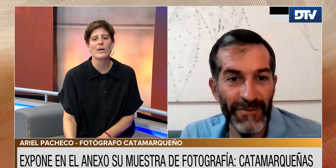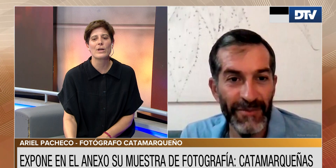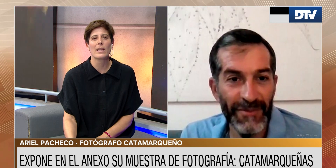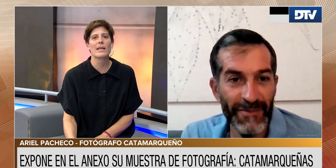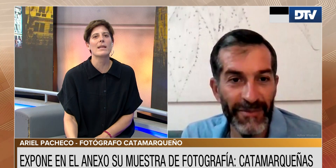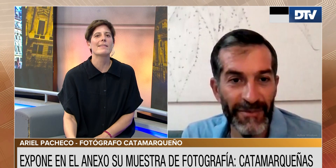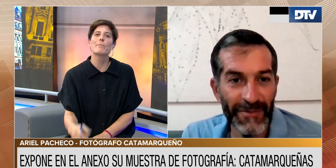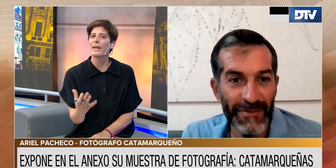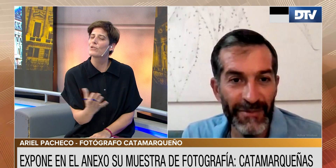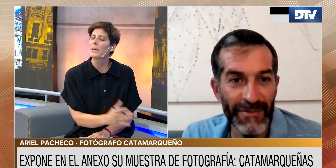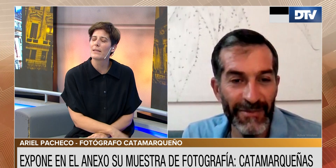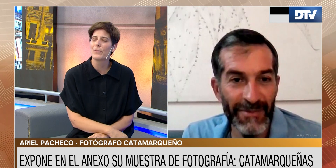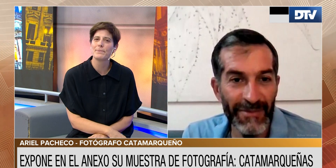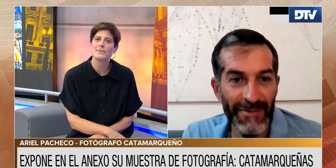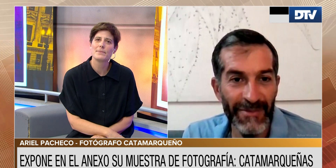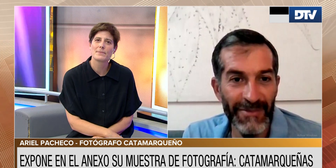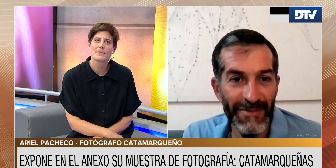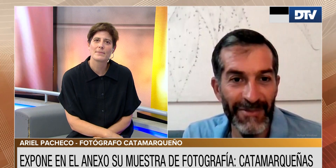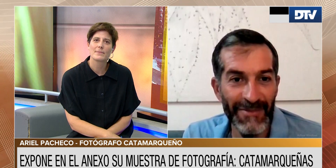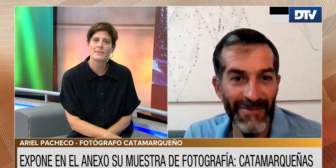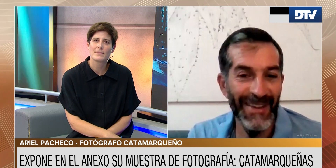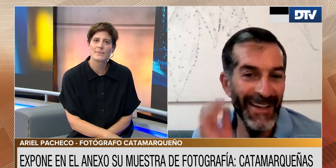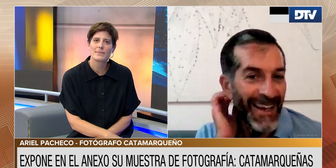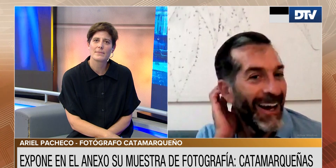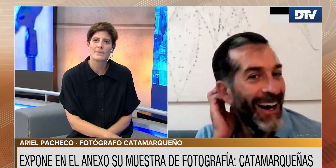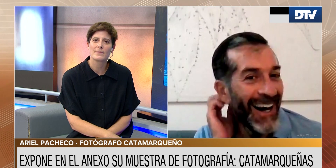a la hora de disparar su objetivo?